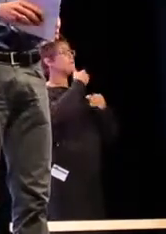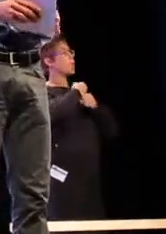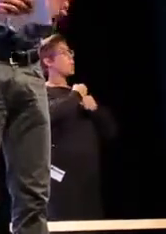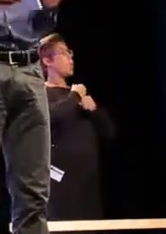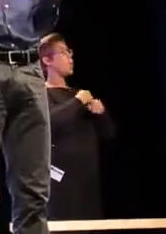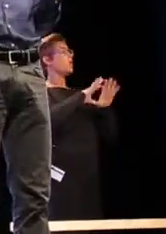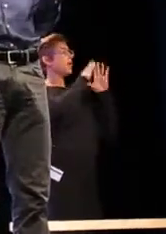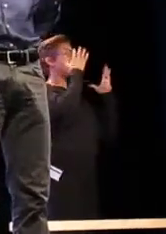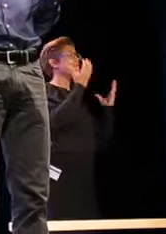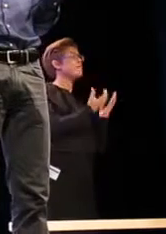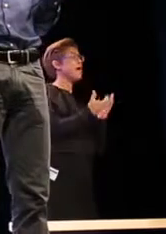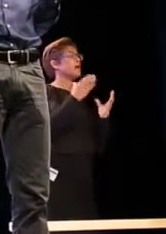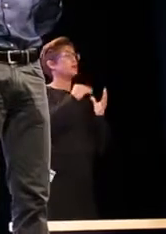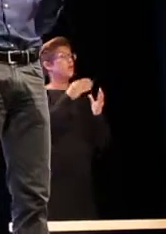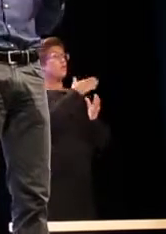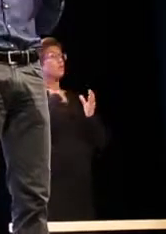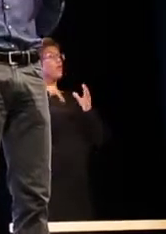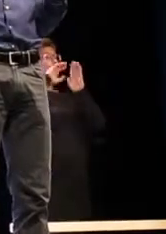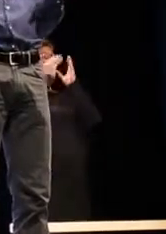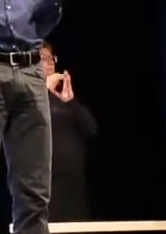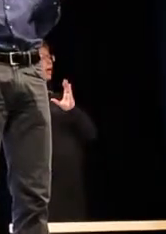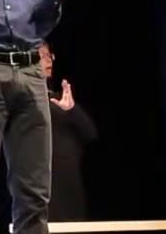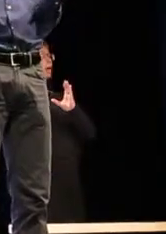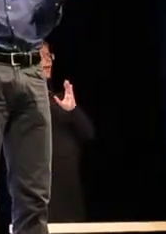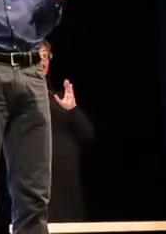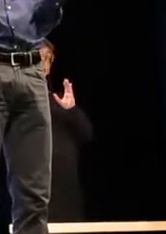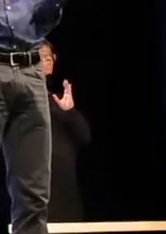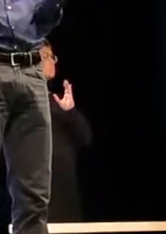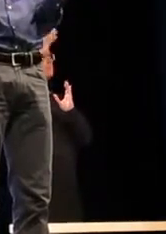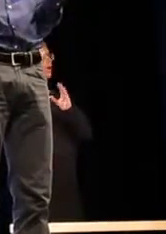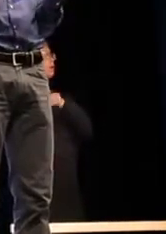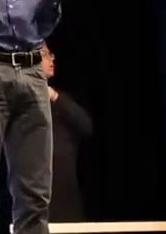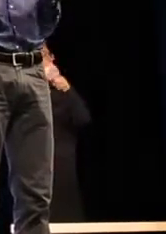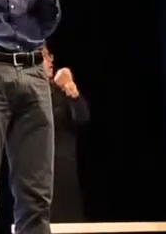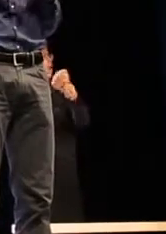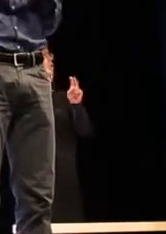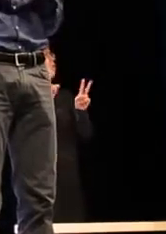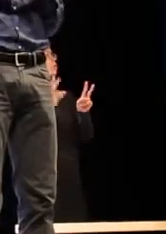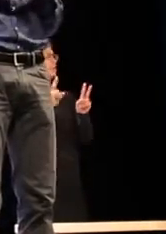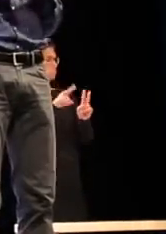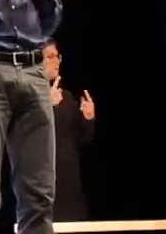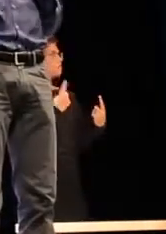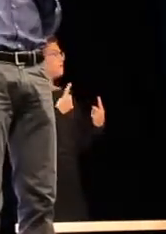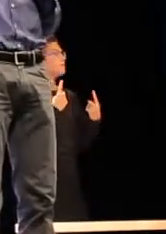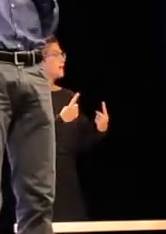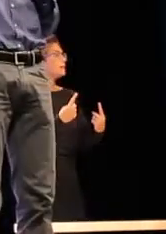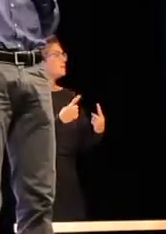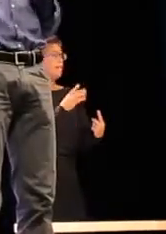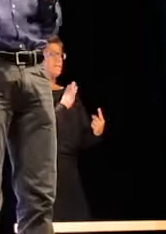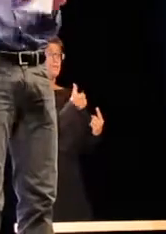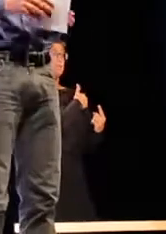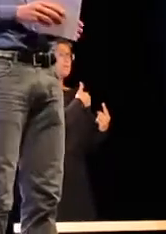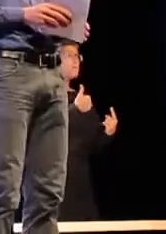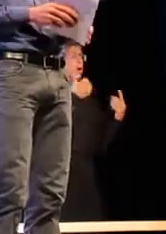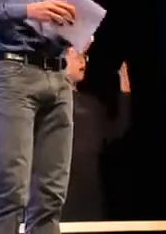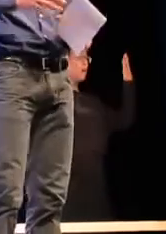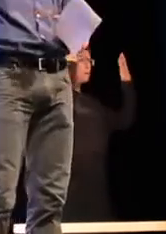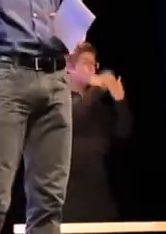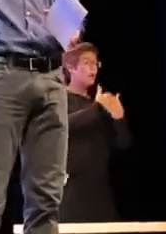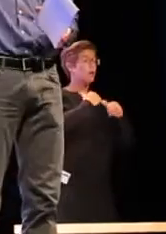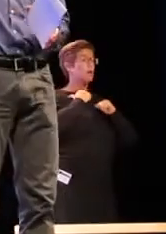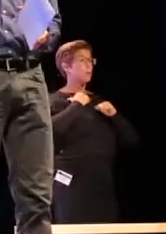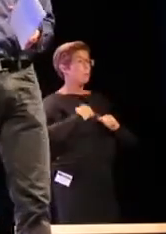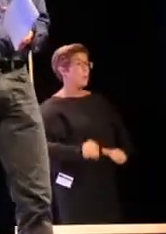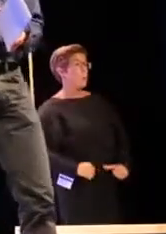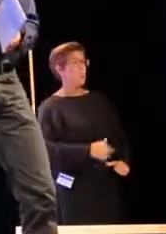planet. Och det är så fantastiskt att det är så. Att det är inte bara en dyster, mörk resa till 4